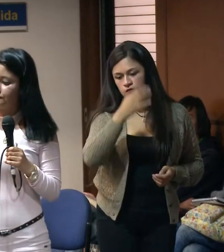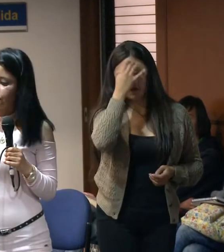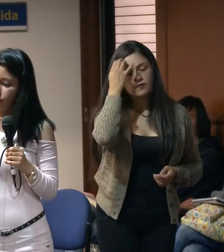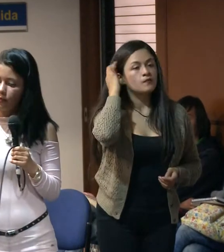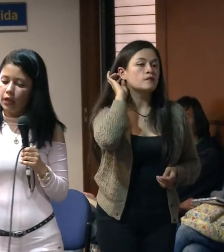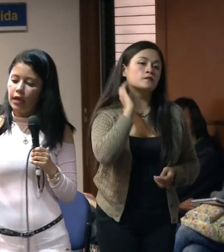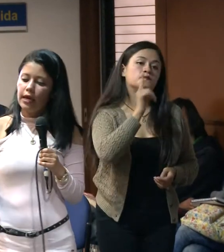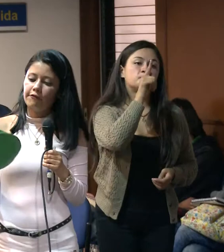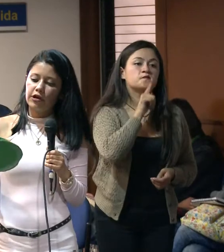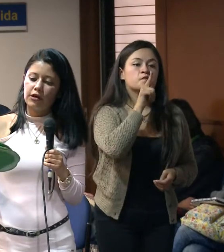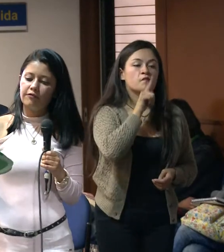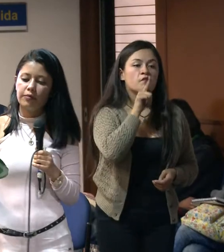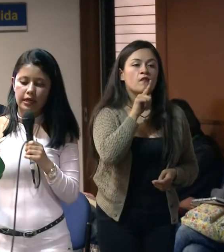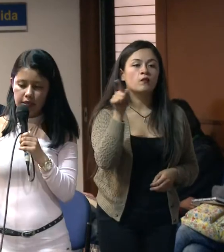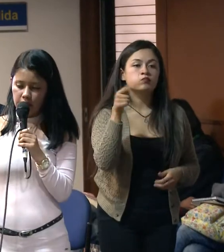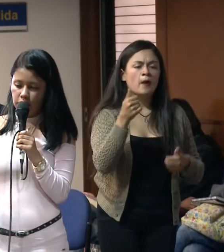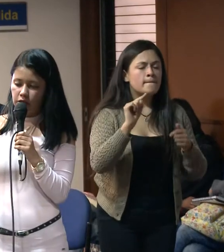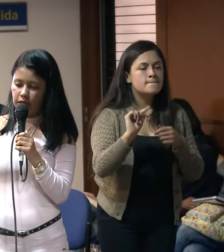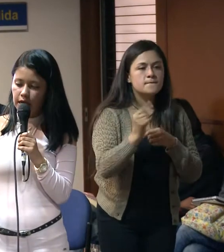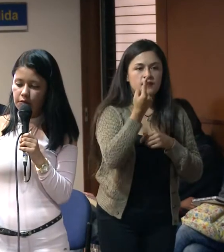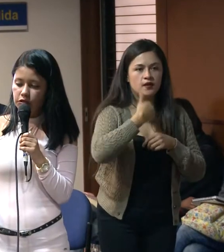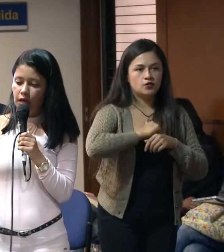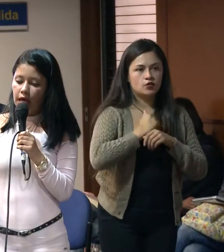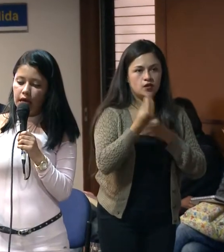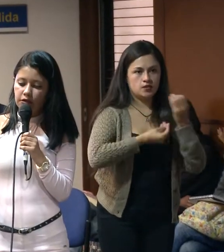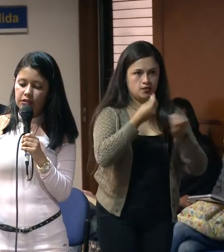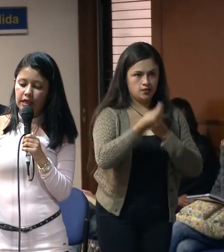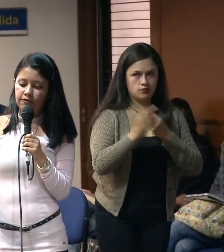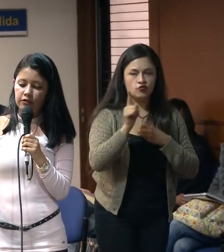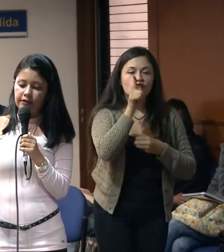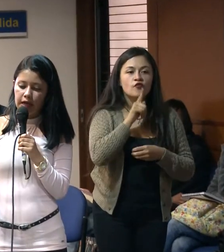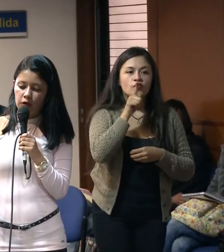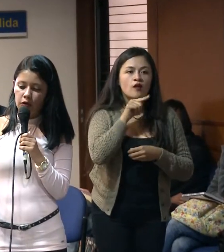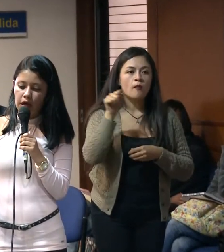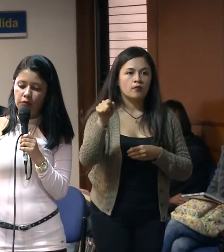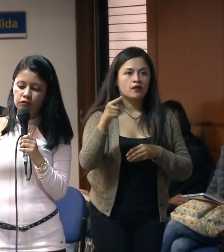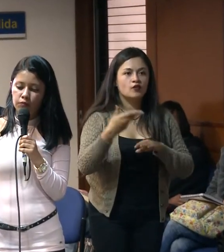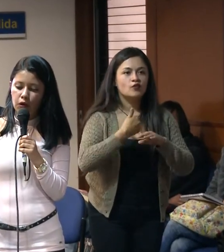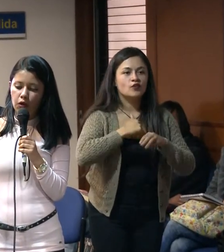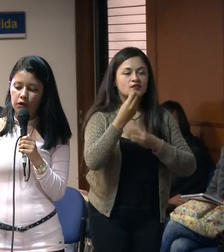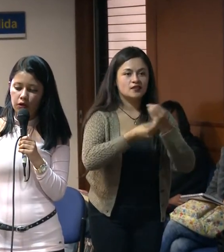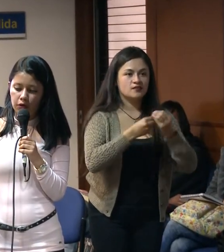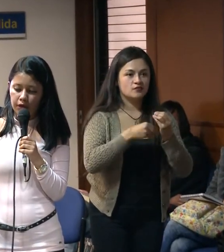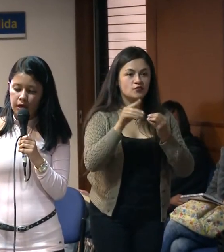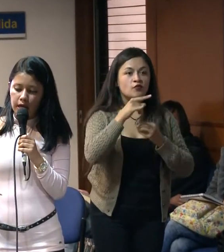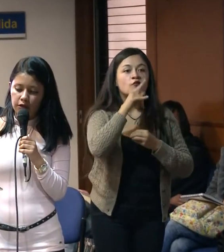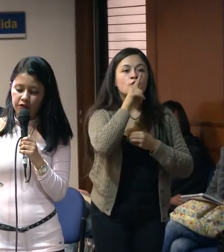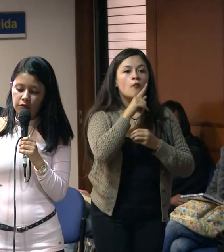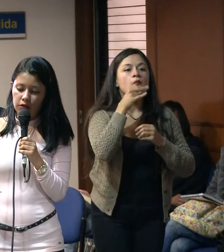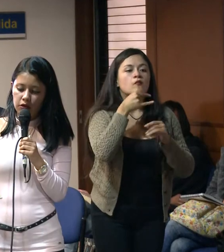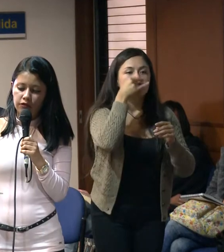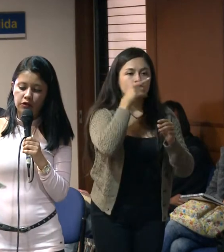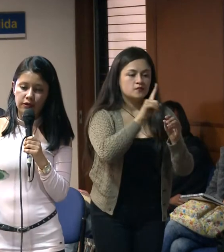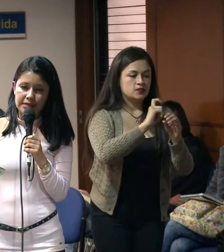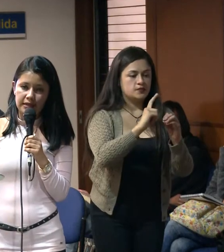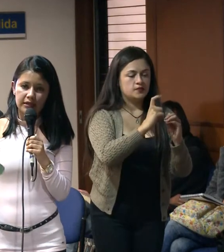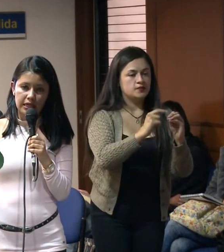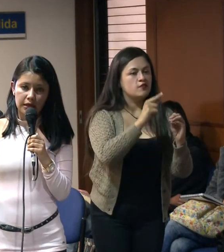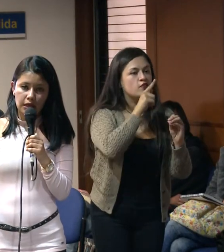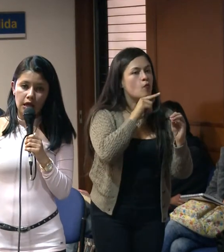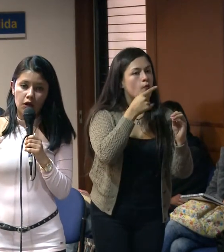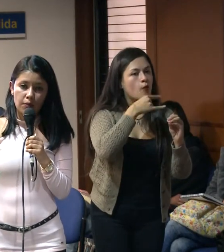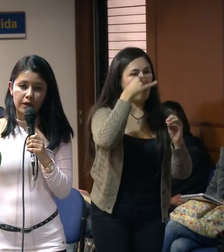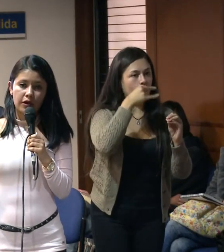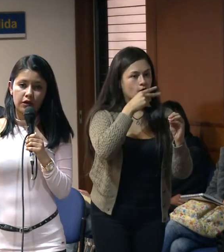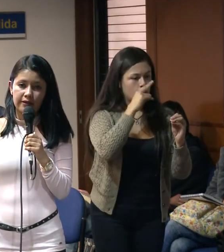Estas frutas fueron las primeras que nosotros creamos, entonces las frutas ya le colocamos un poco de olor. Entonces cuando los niños las